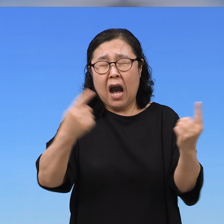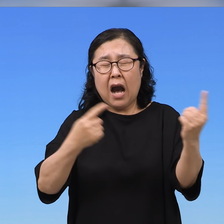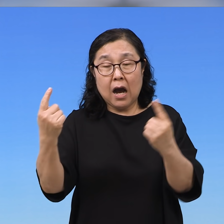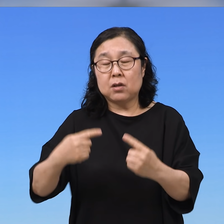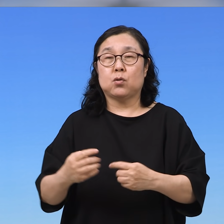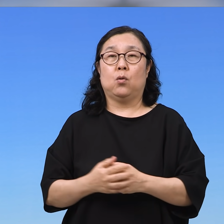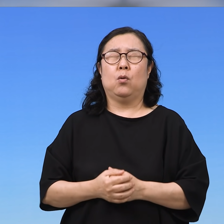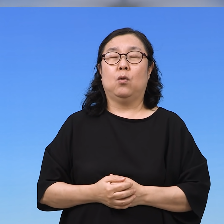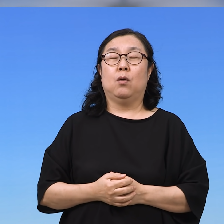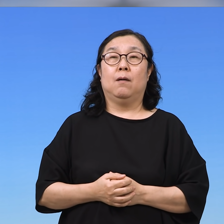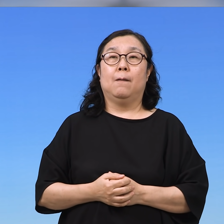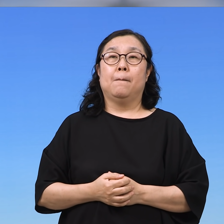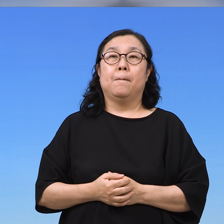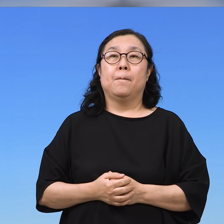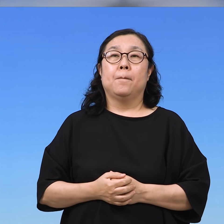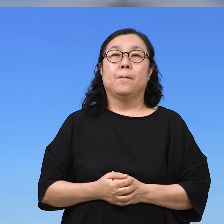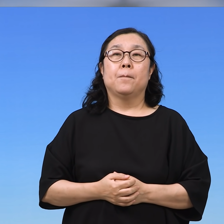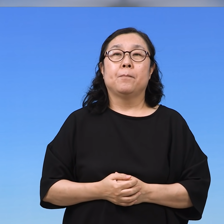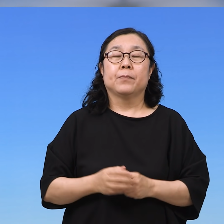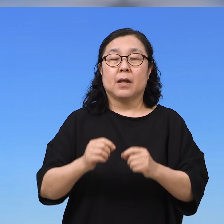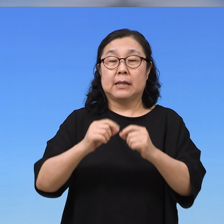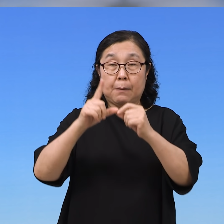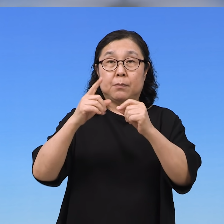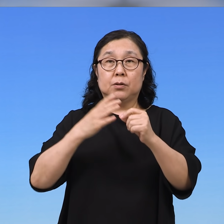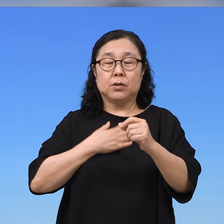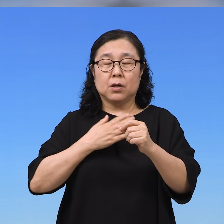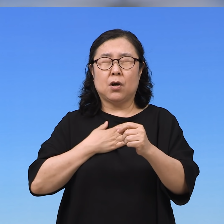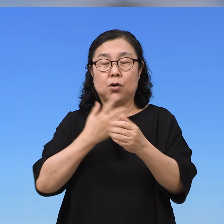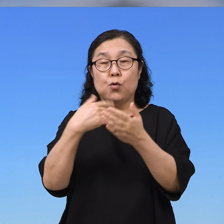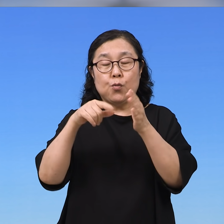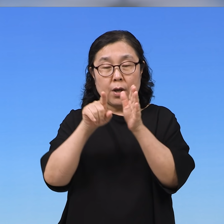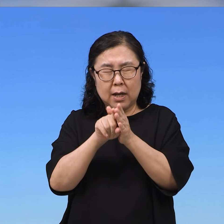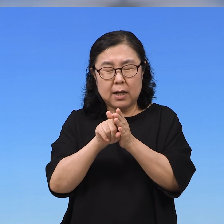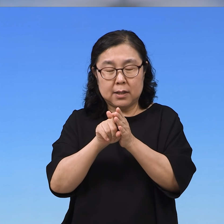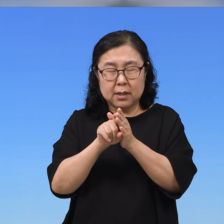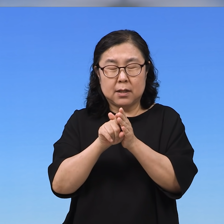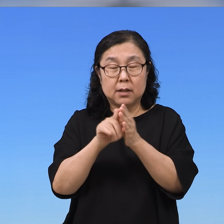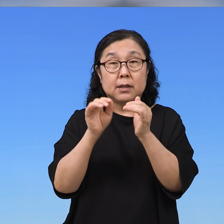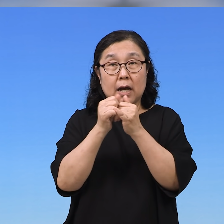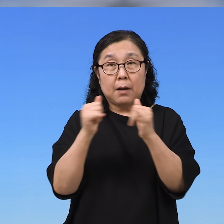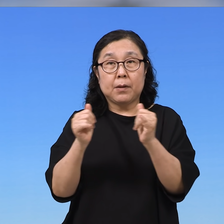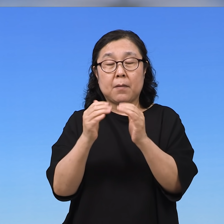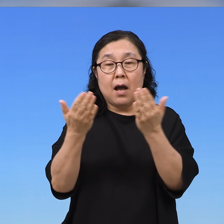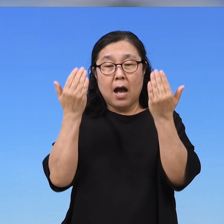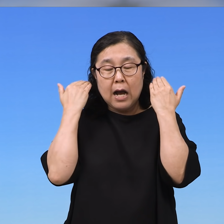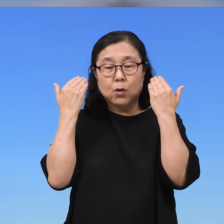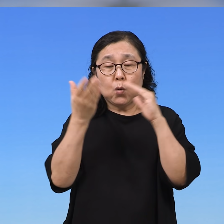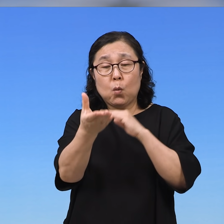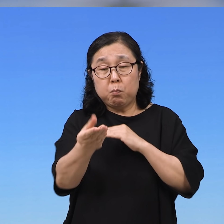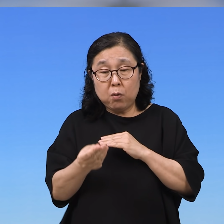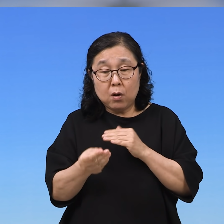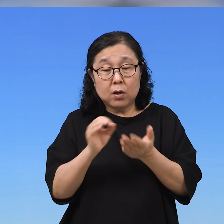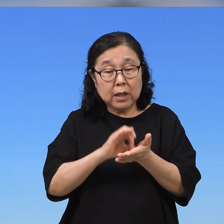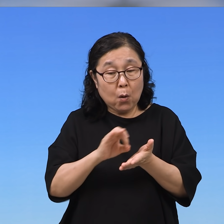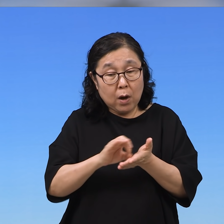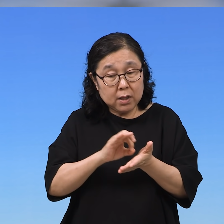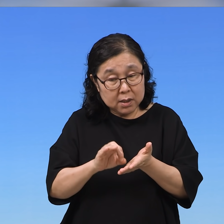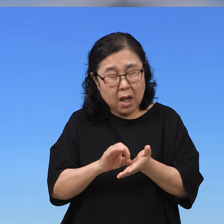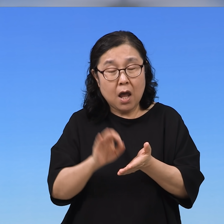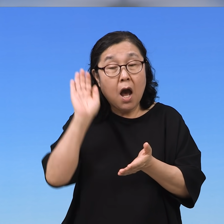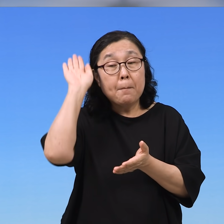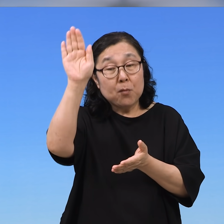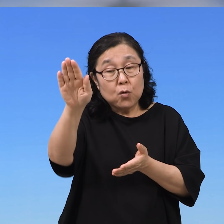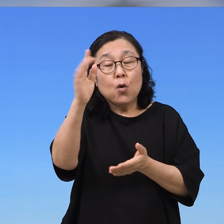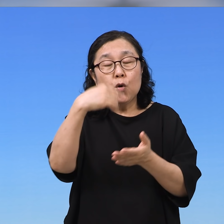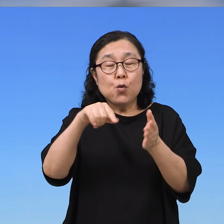한 10건이 넘었던 것 같은데요. 거의 저를 위해 주는 분들이에요. 보니까 학교 빌려 쓰는데